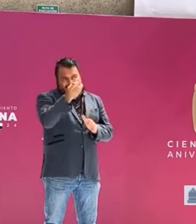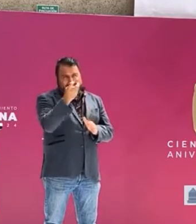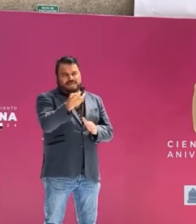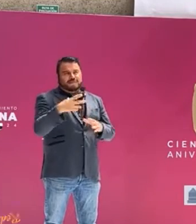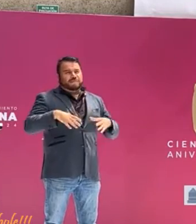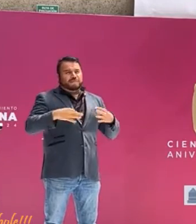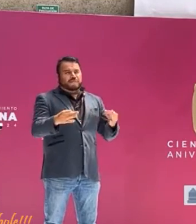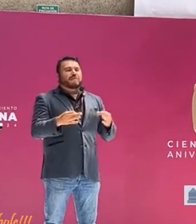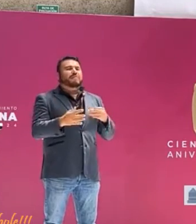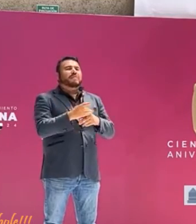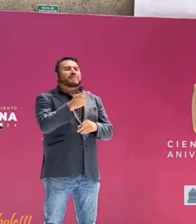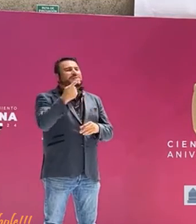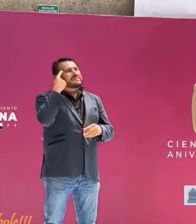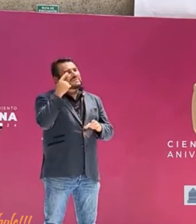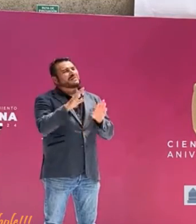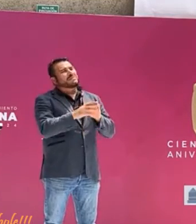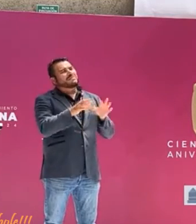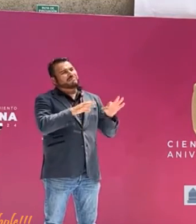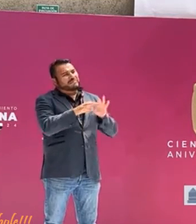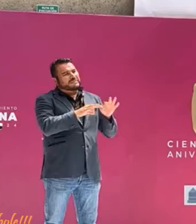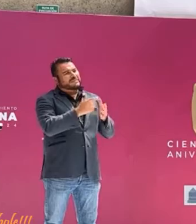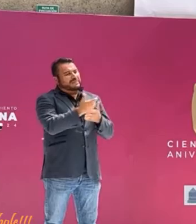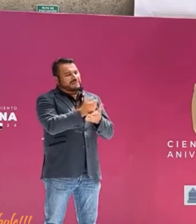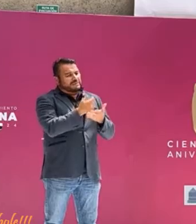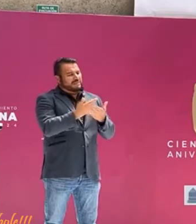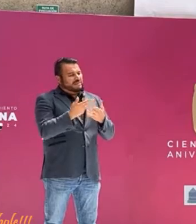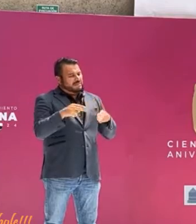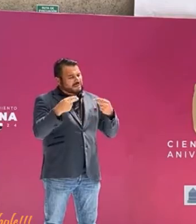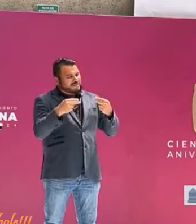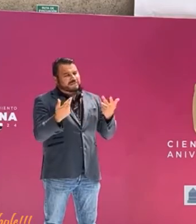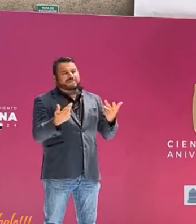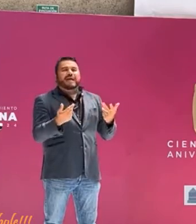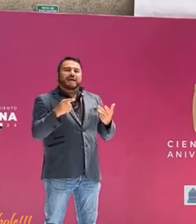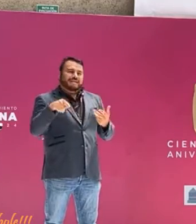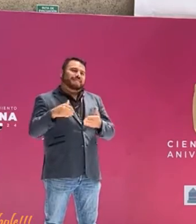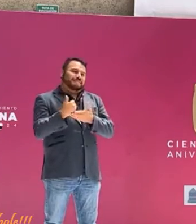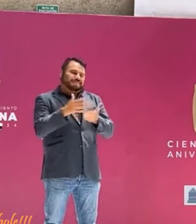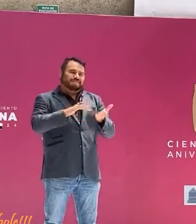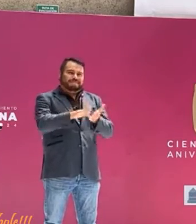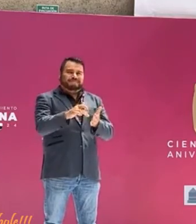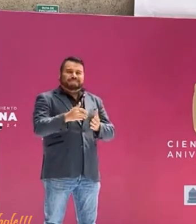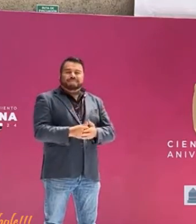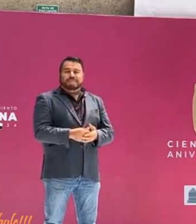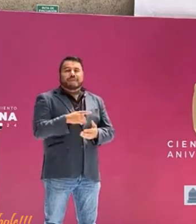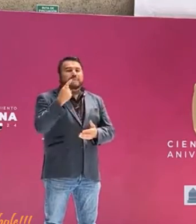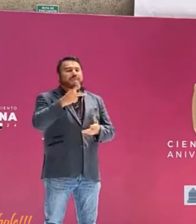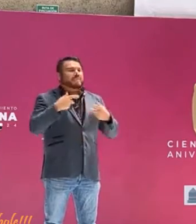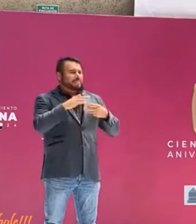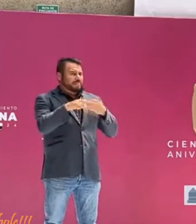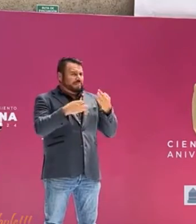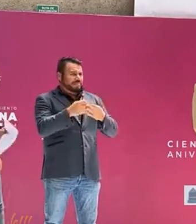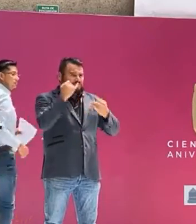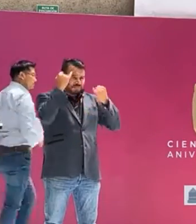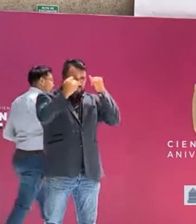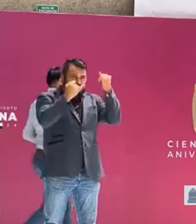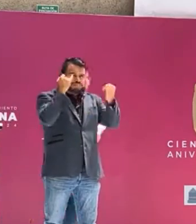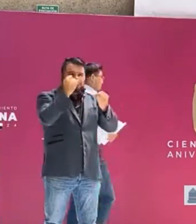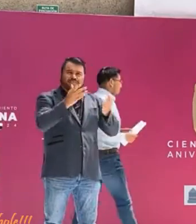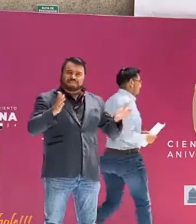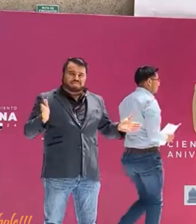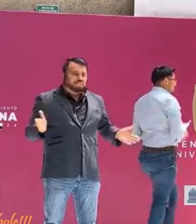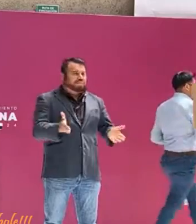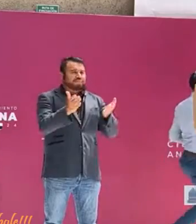obtenerlo a través de un trabajo asalariado. Fondos Tijuana fue creado para impulsar a todas aquellas ideas